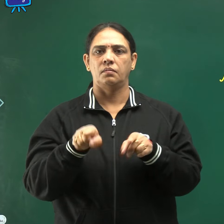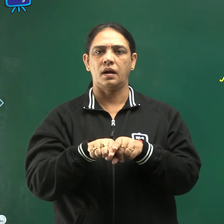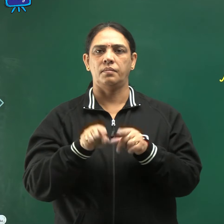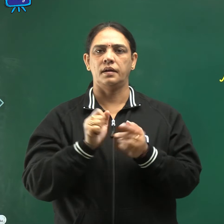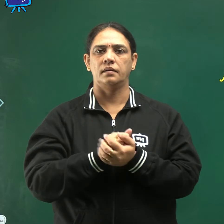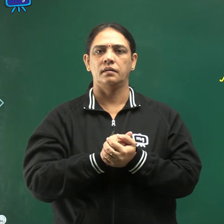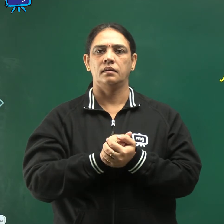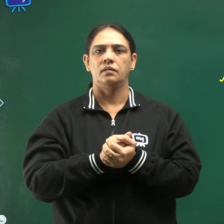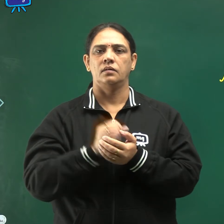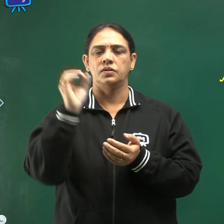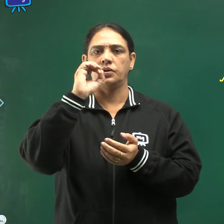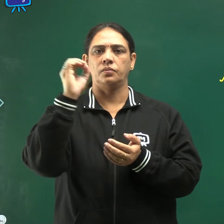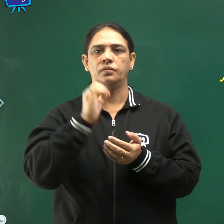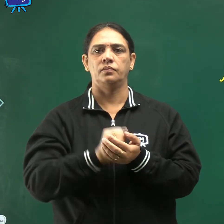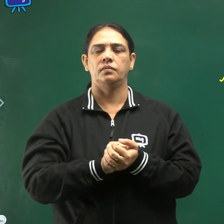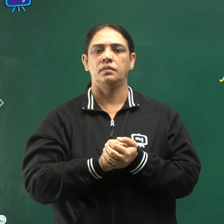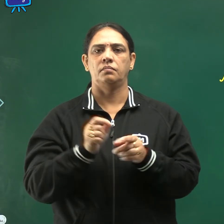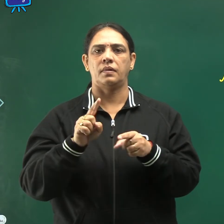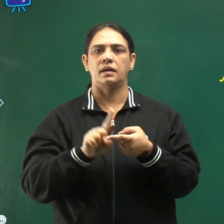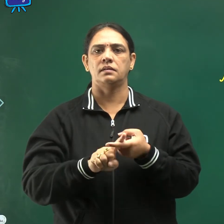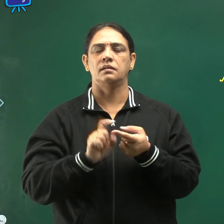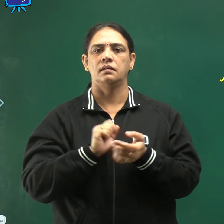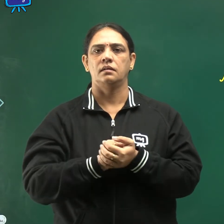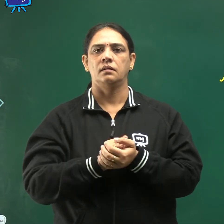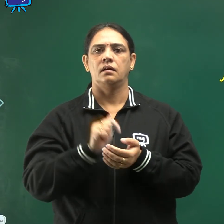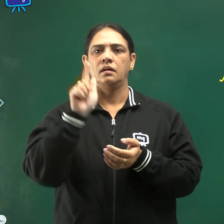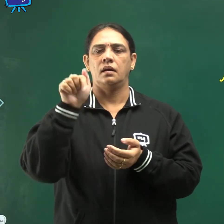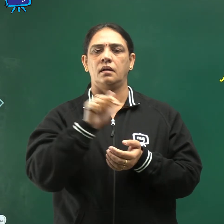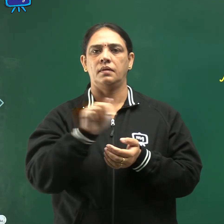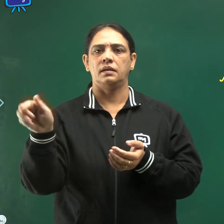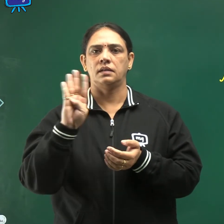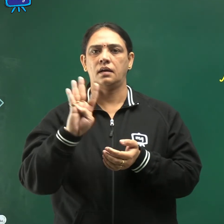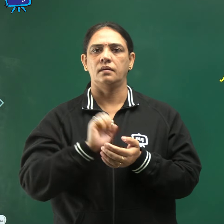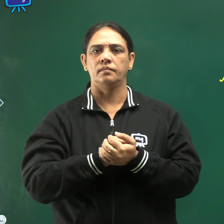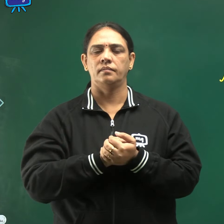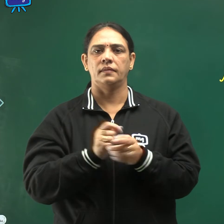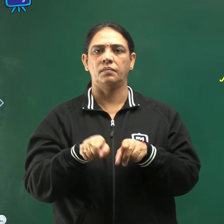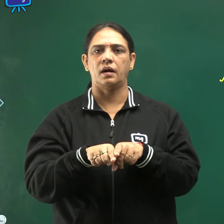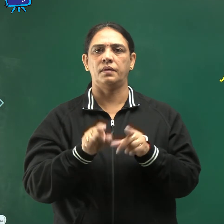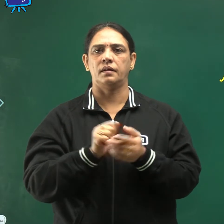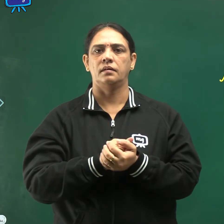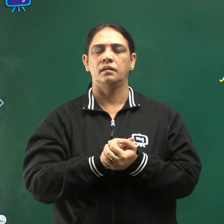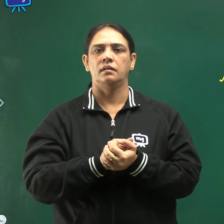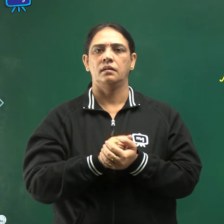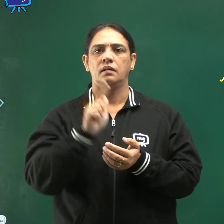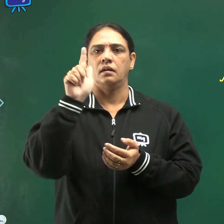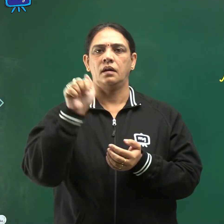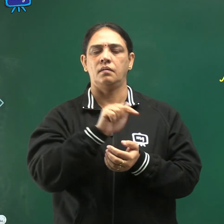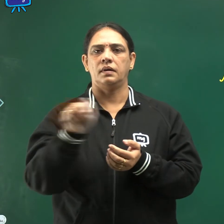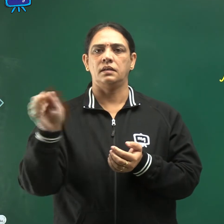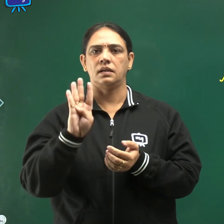बराबर 0 प्लस 1/4 बराबर